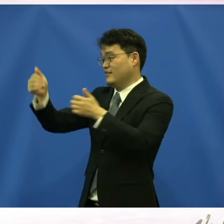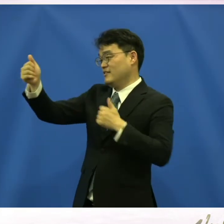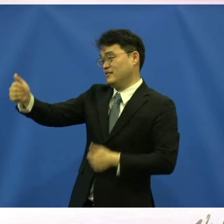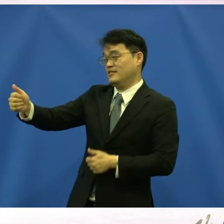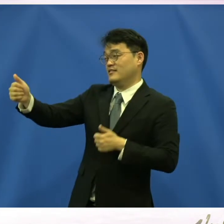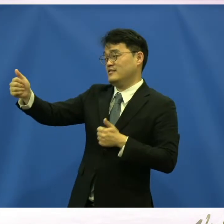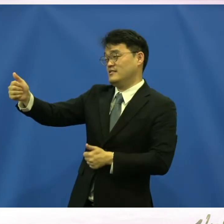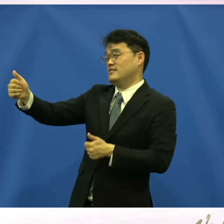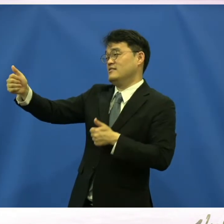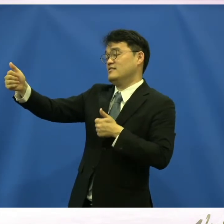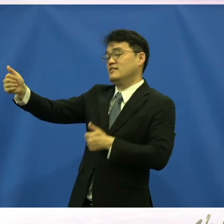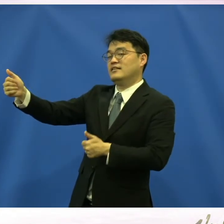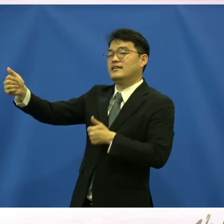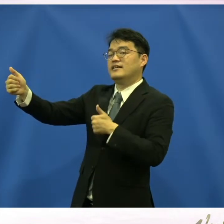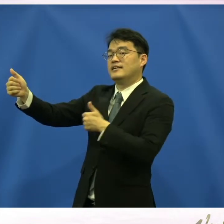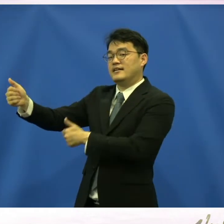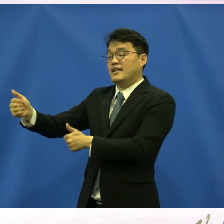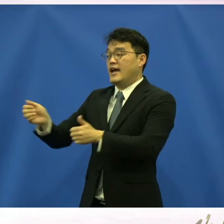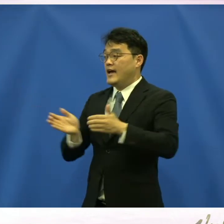가리